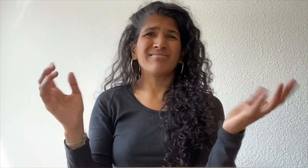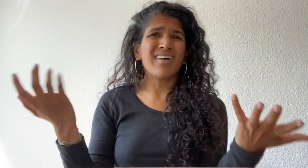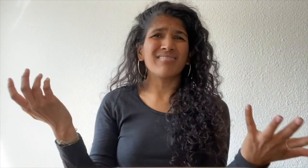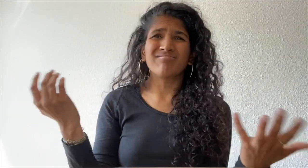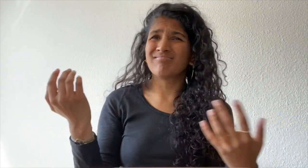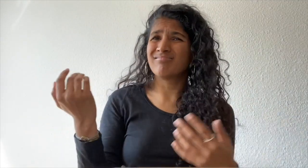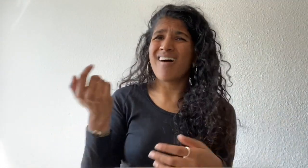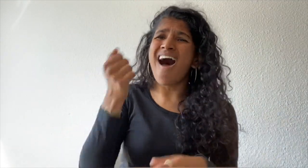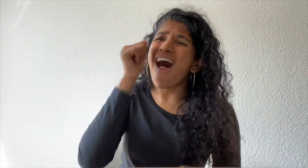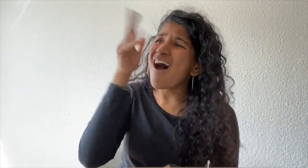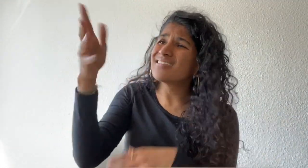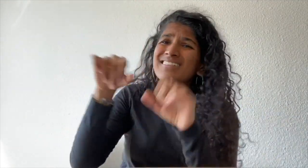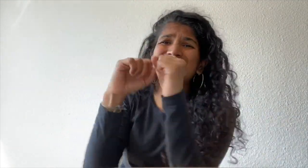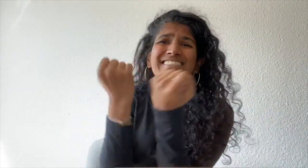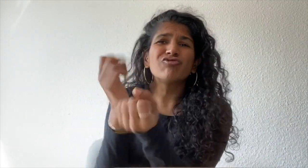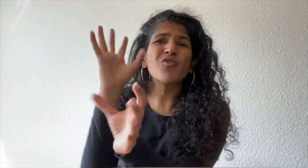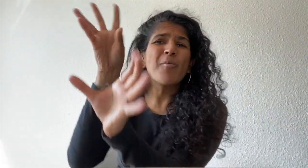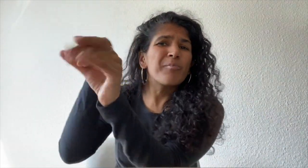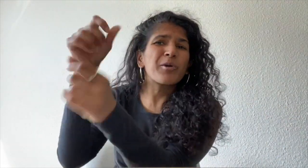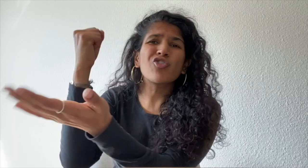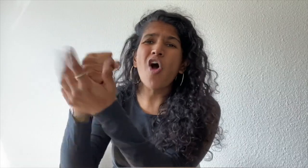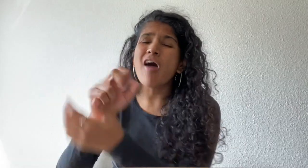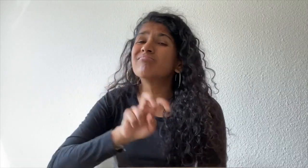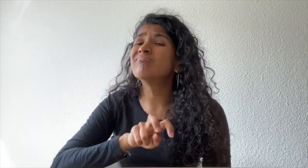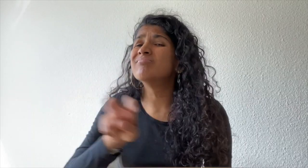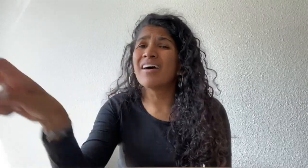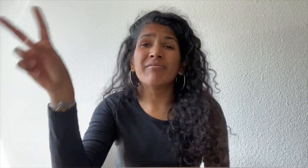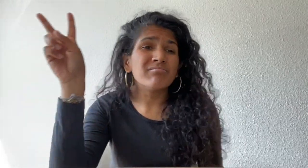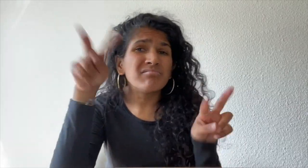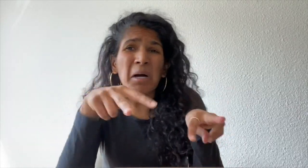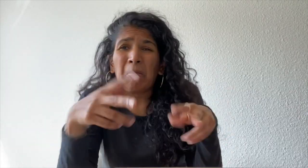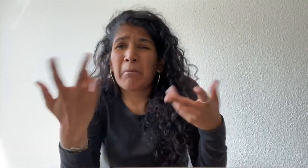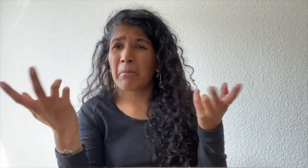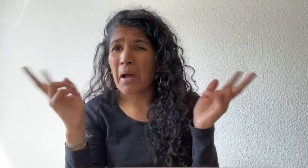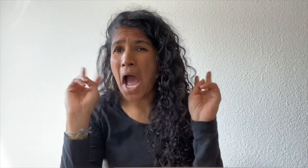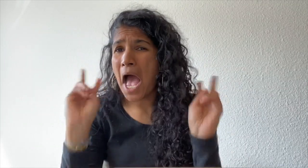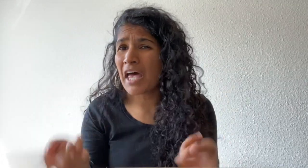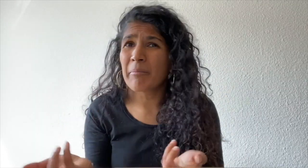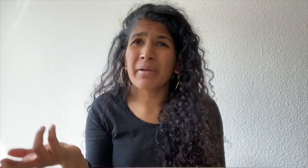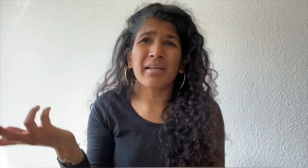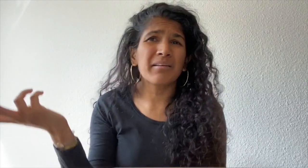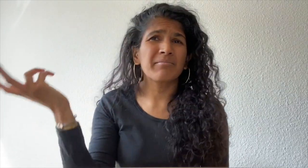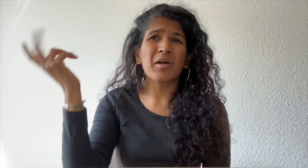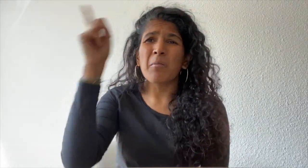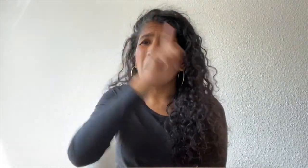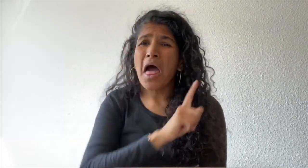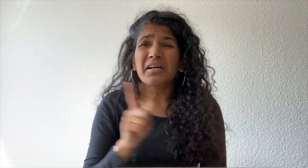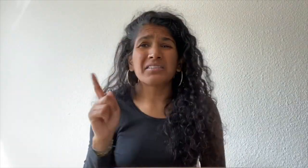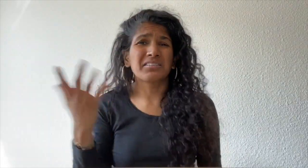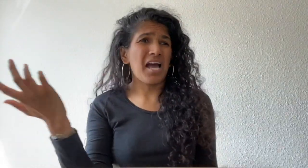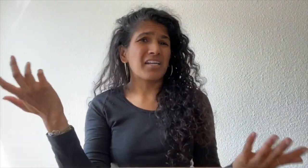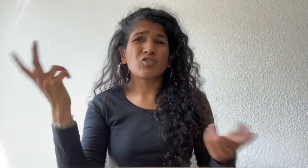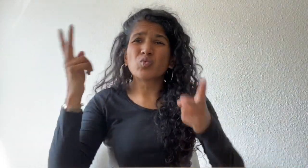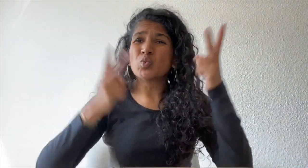Behördengänge sind Nebensache. Umgang mit Polizei und Justiz sind auch kein Problem.